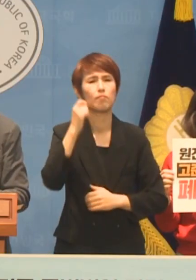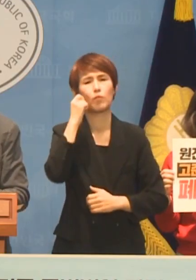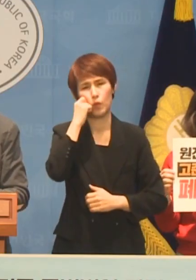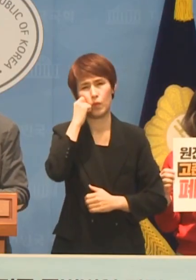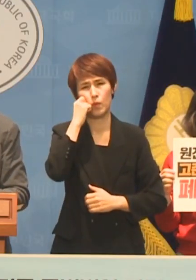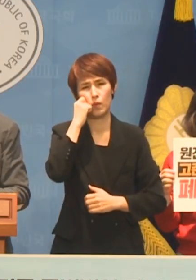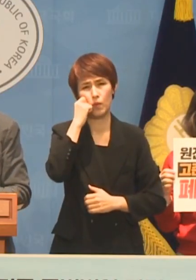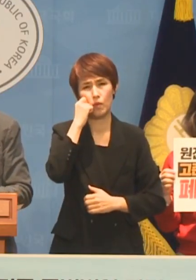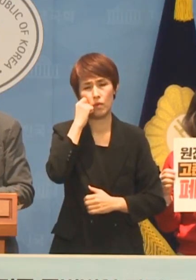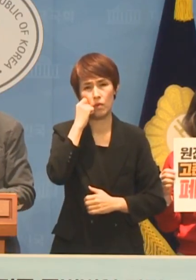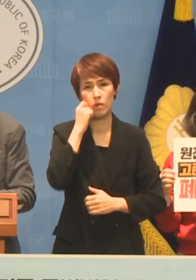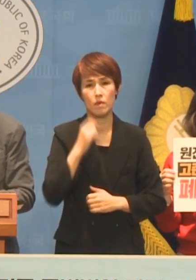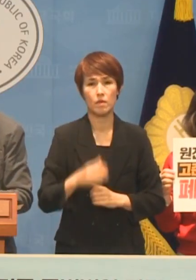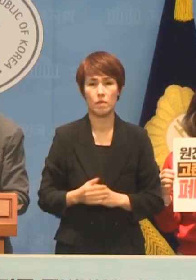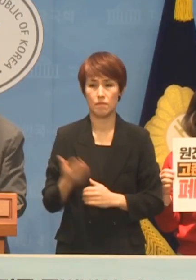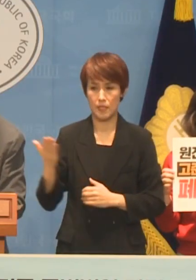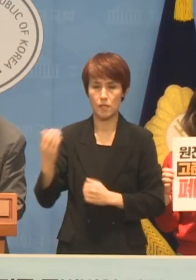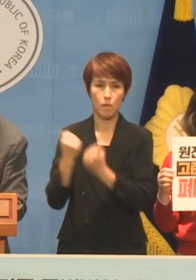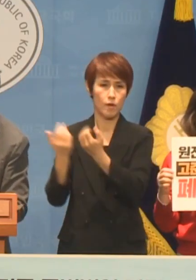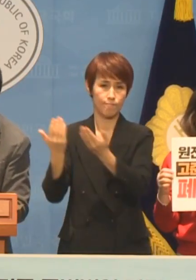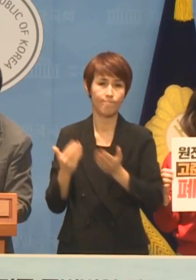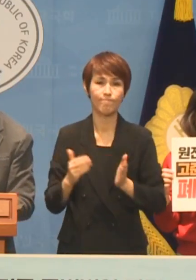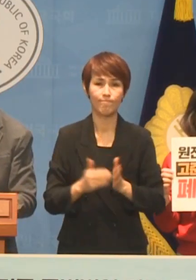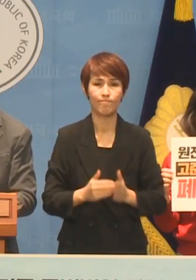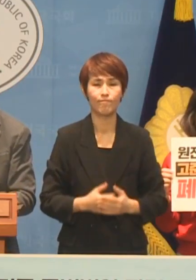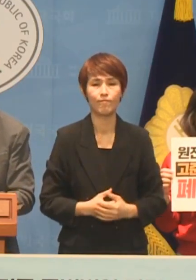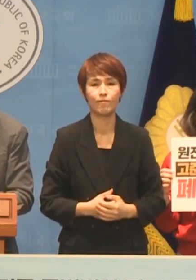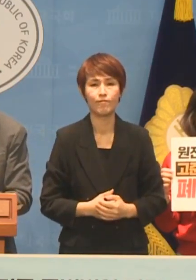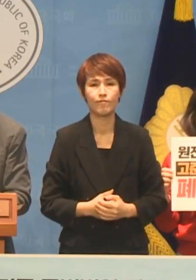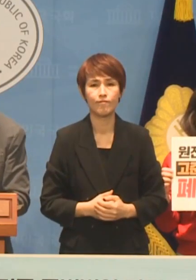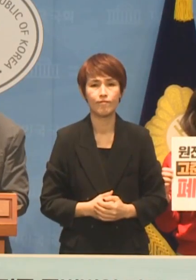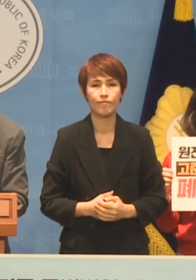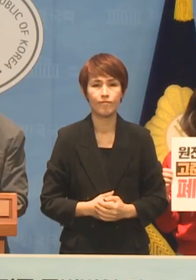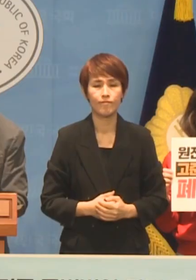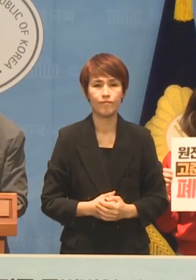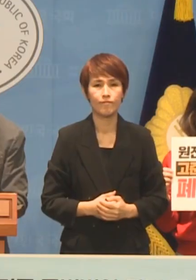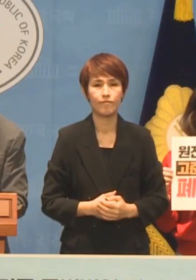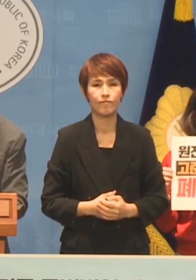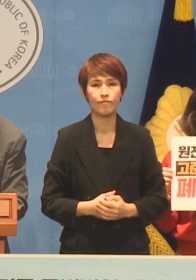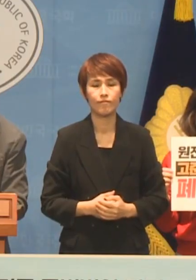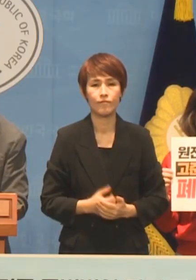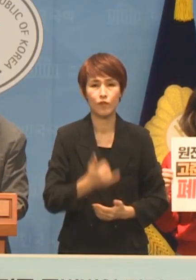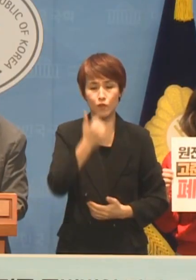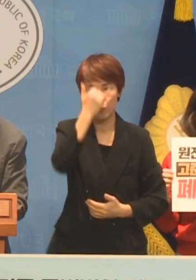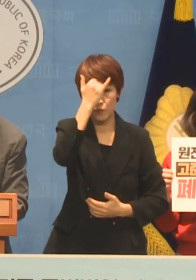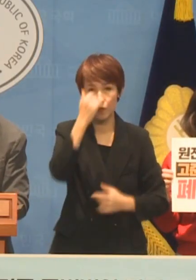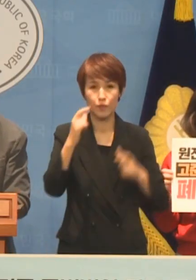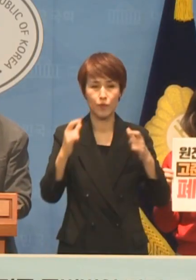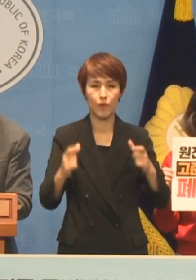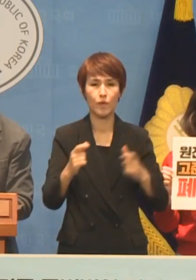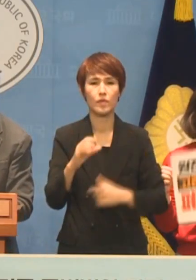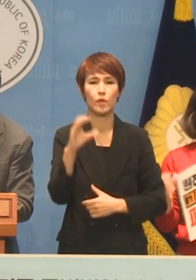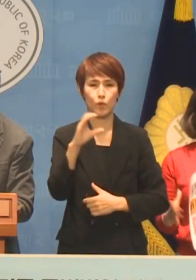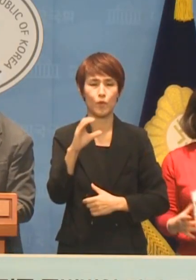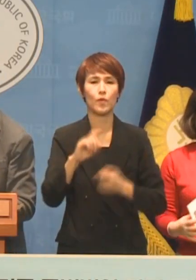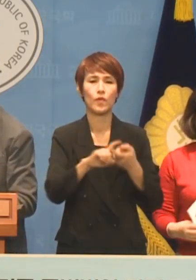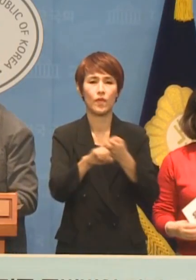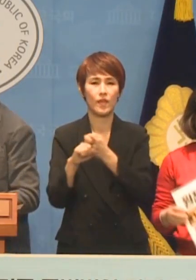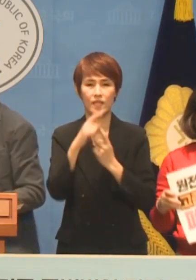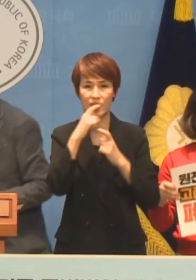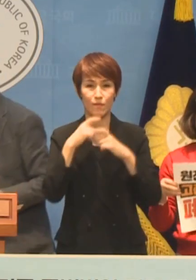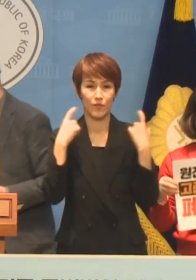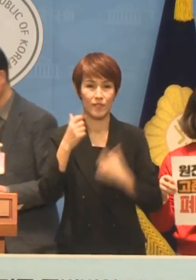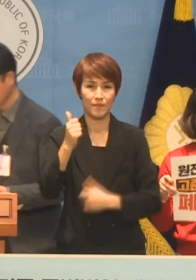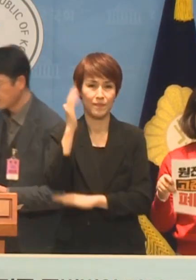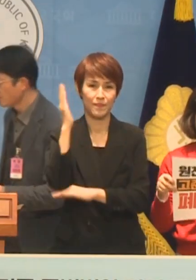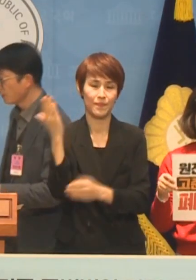수치에 근거해서 윤종호 의원님께서 잘 말씀해 주셨습니다. 다음으로 천주교 창조보존연대의 양기석 신부님의 말씀이 있겠습니다.